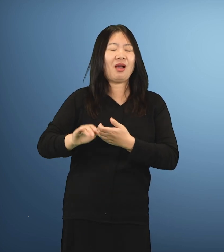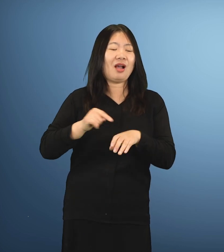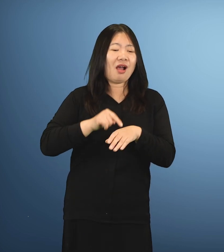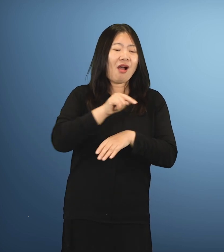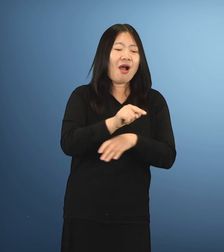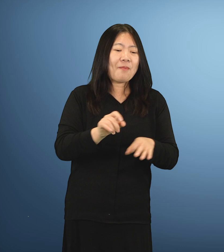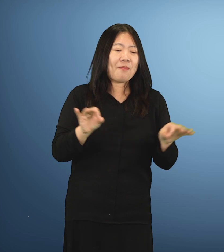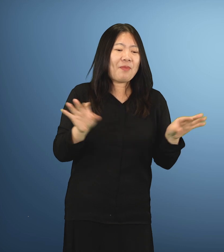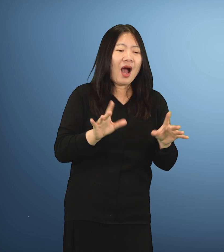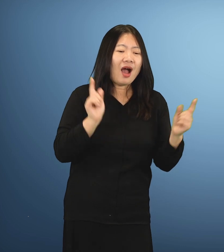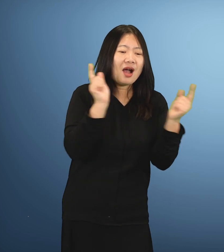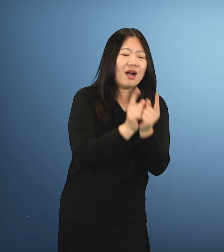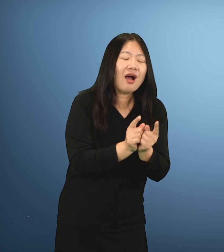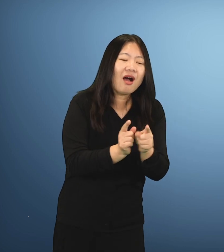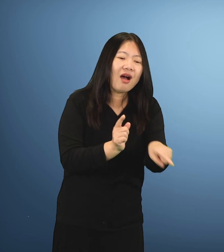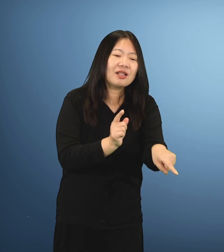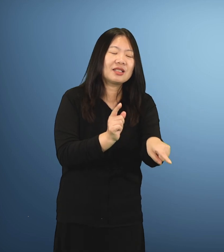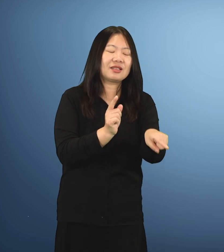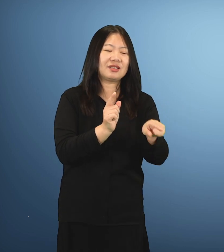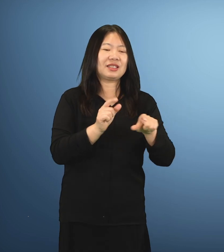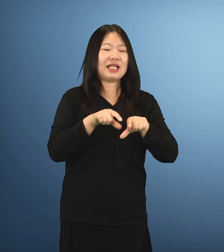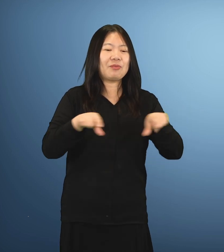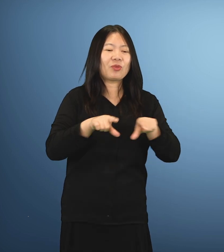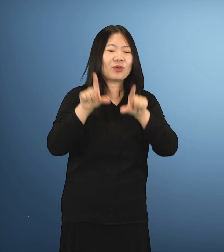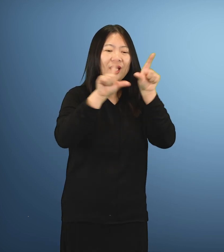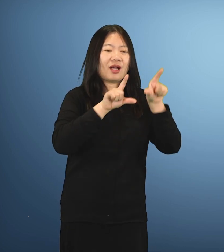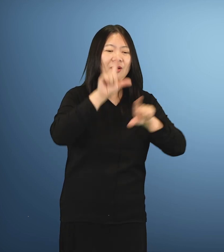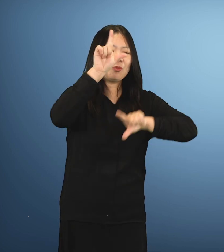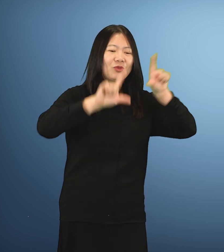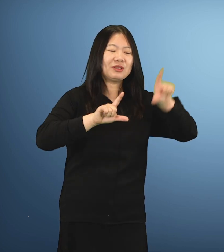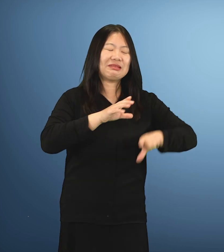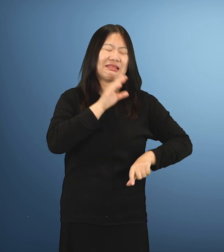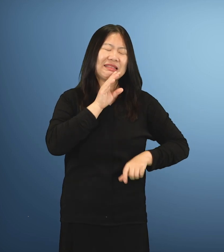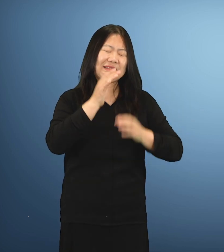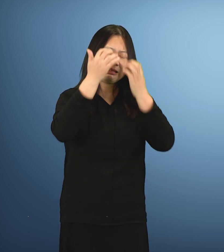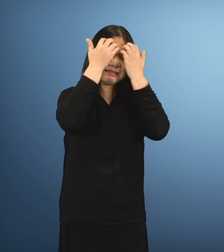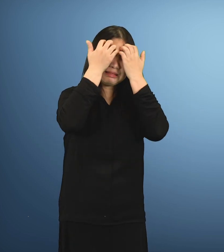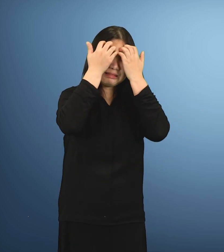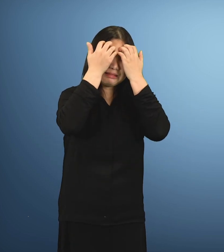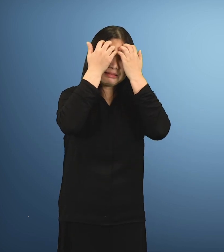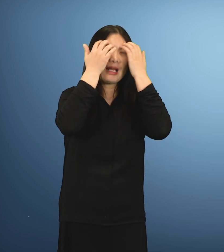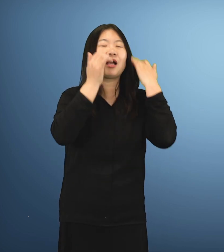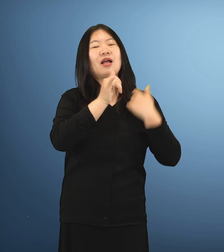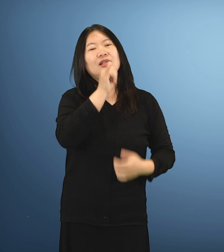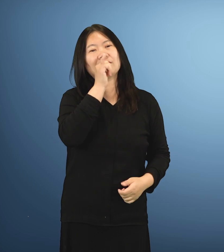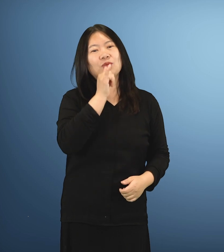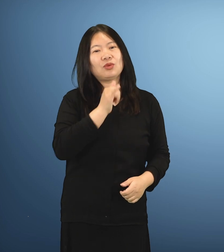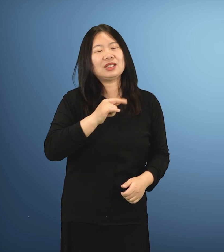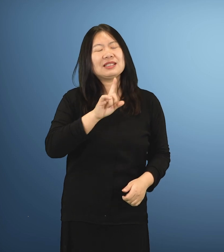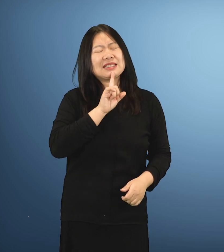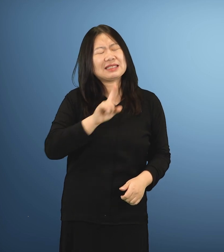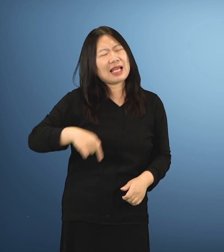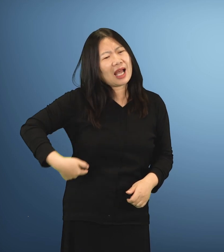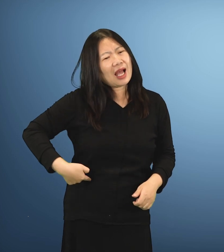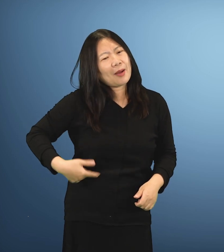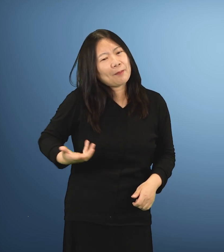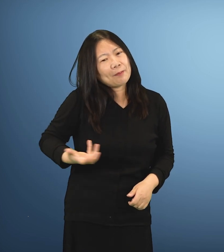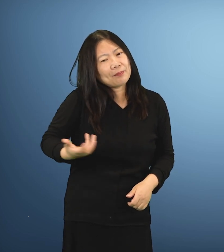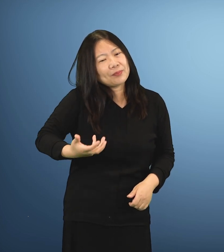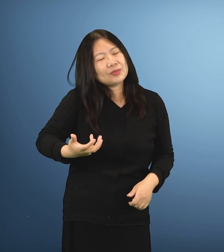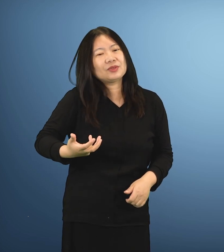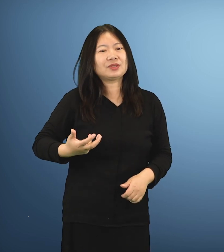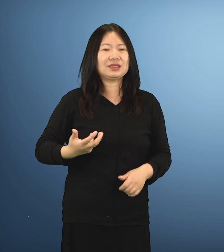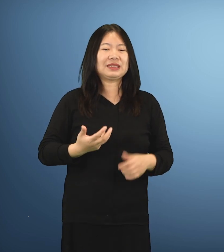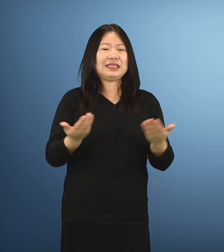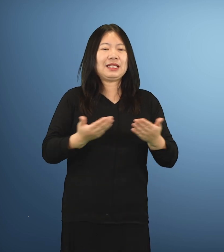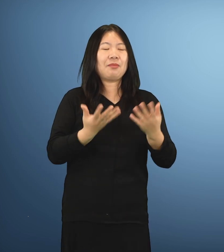될 일상은 얼마나 공고할까? 얼마나 비애스러운 아픈 현장들이